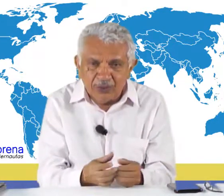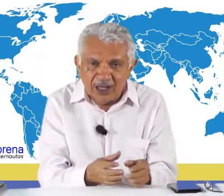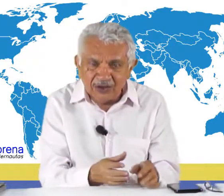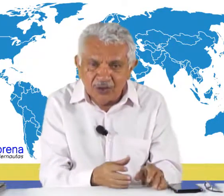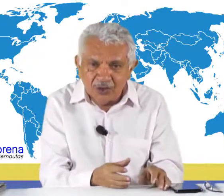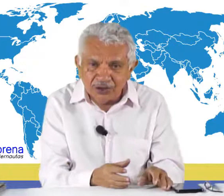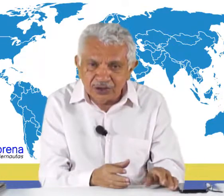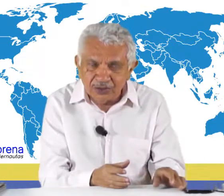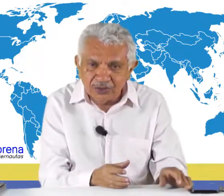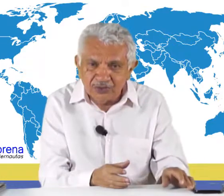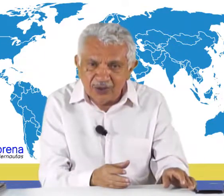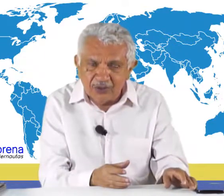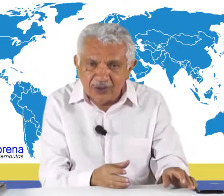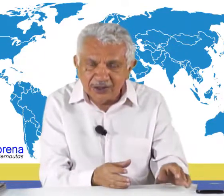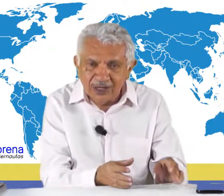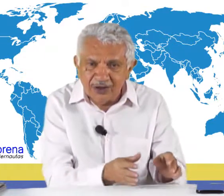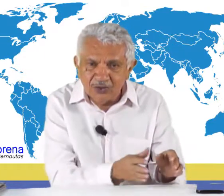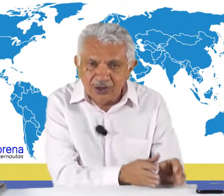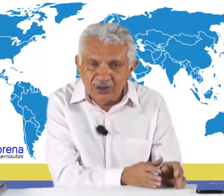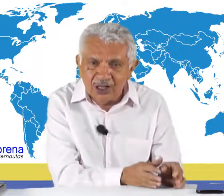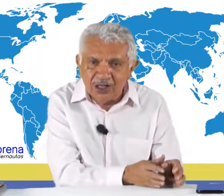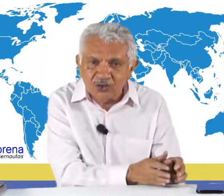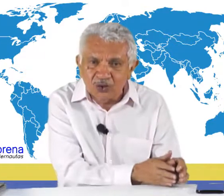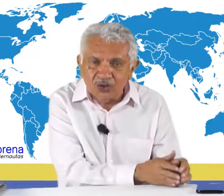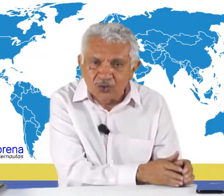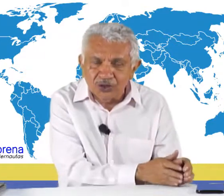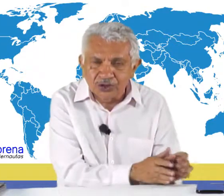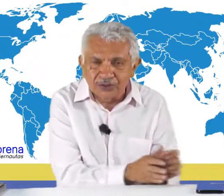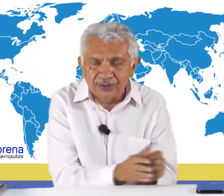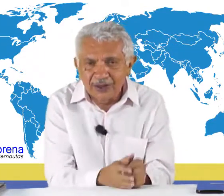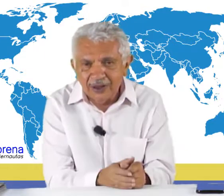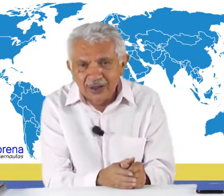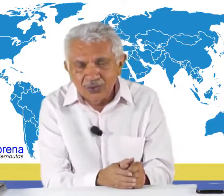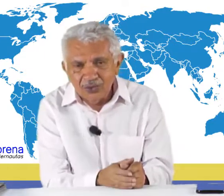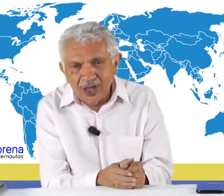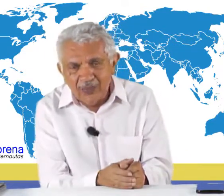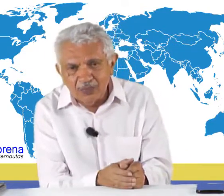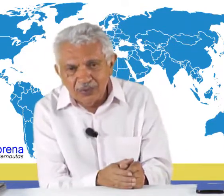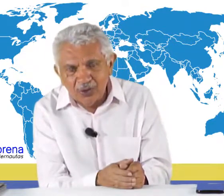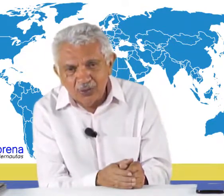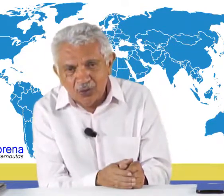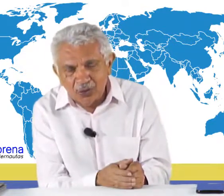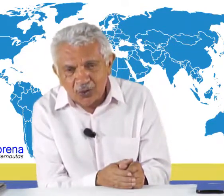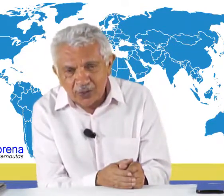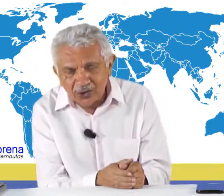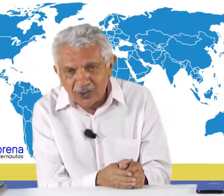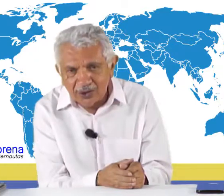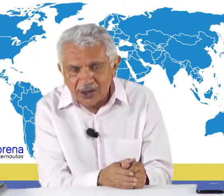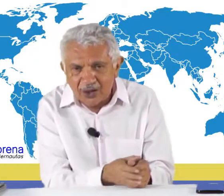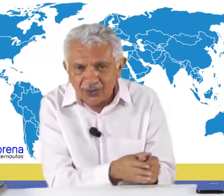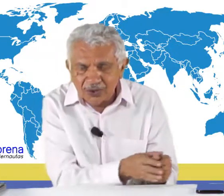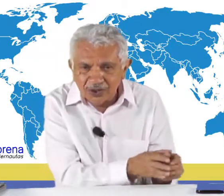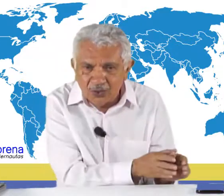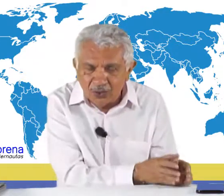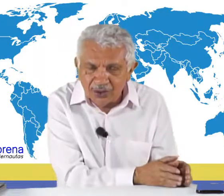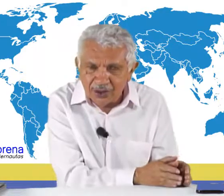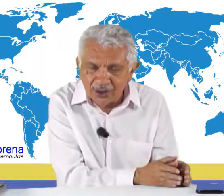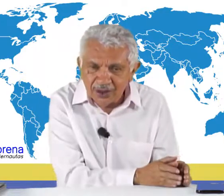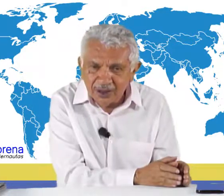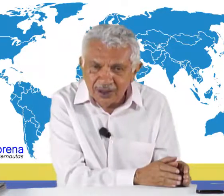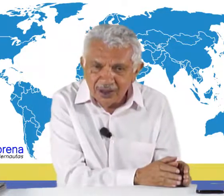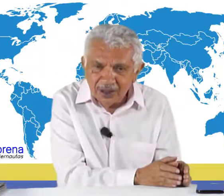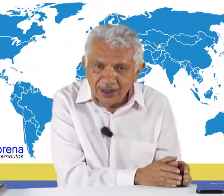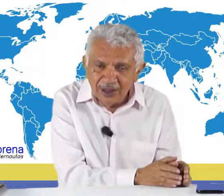A população hoje, quando eu falo população, a maioria, o eleitor de hoje, não está nem um pouco preocupado com aquilo que aconteceu